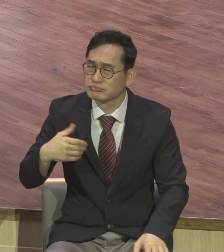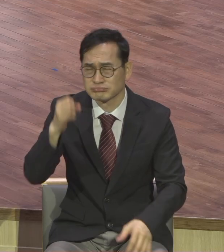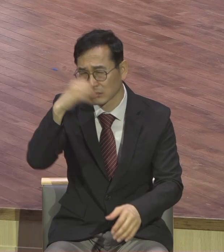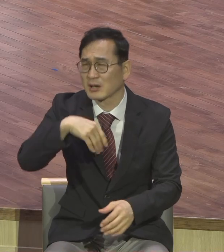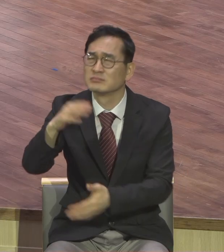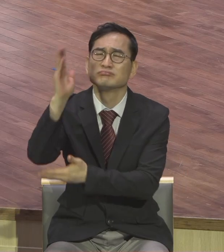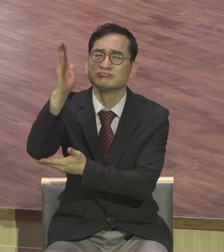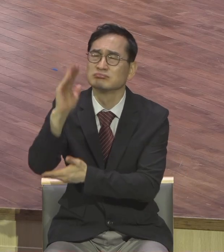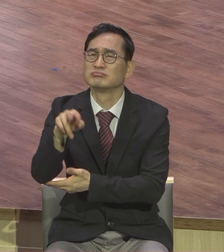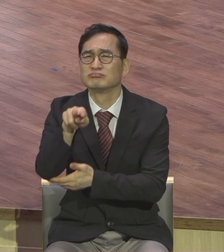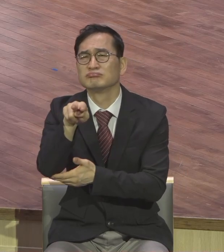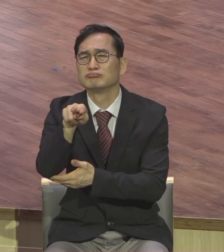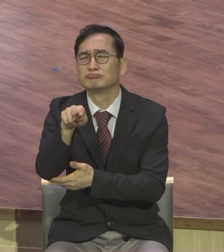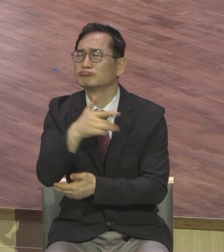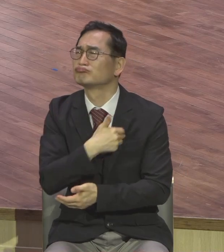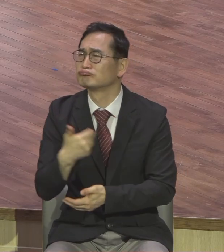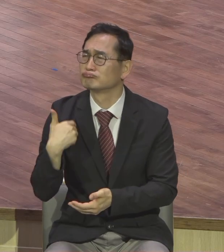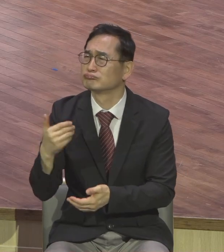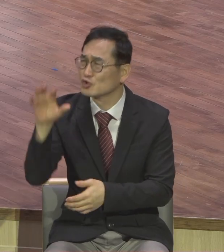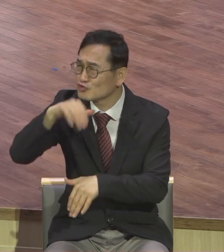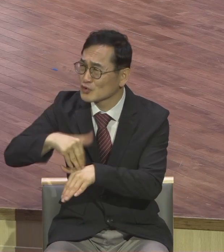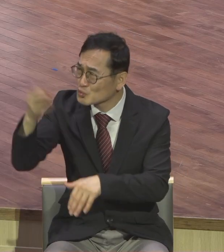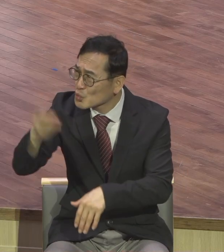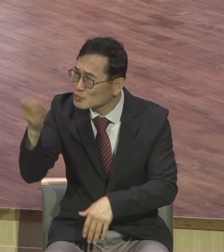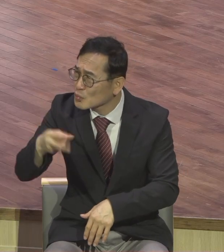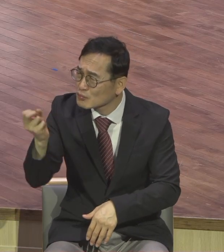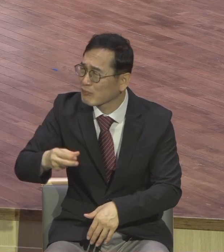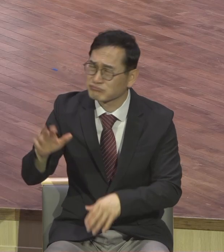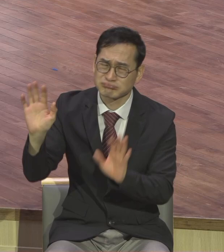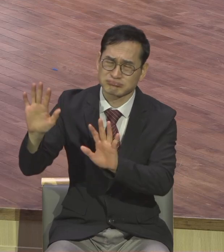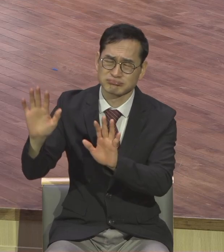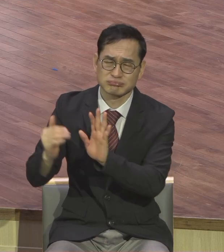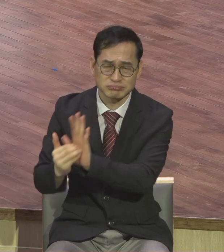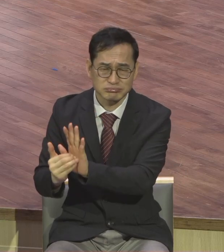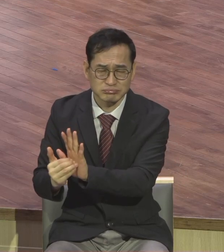가도 나 뭐 충분한데 뭘 또 훈련.